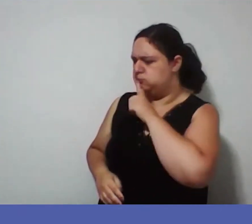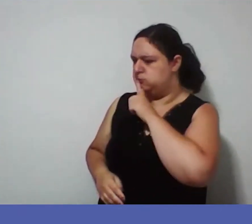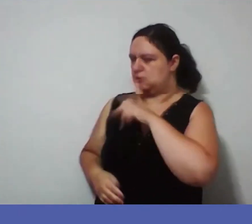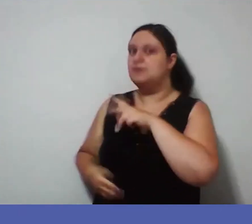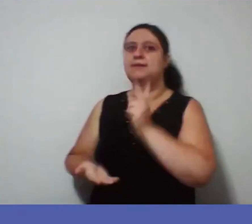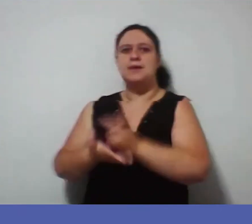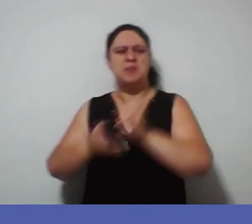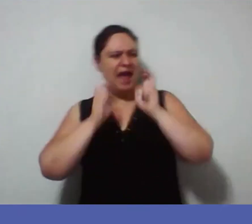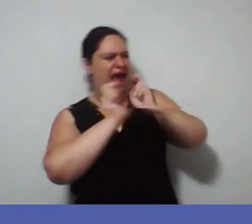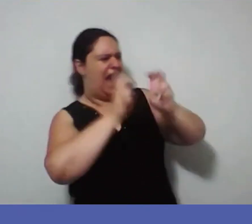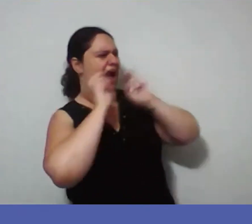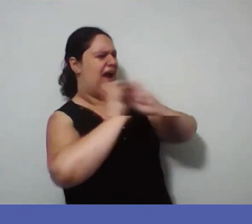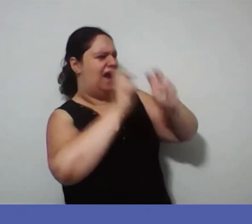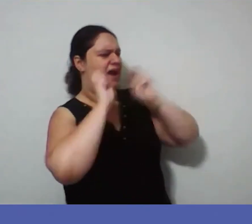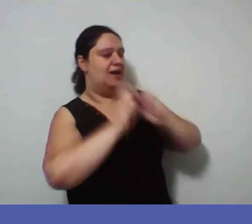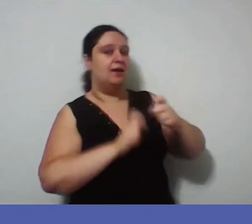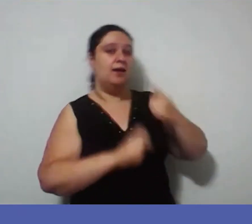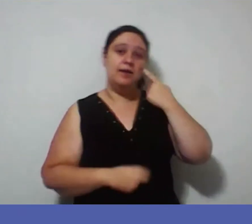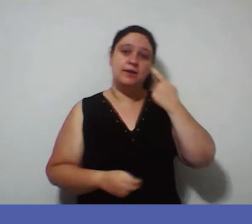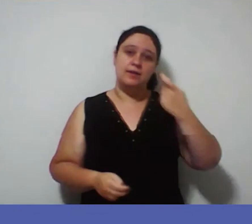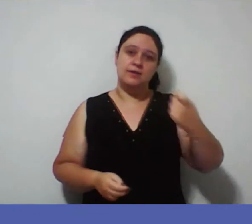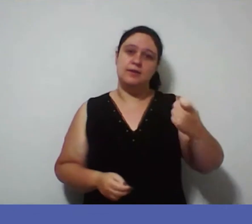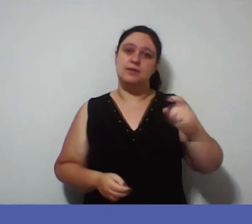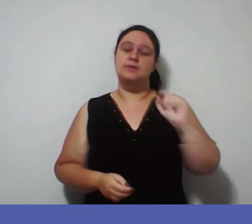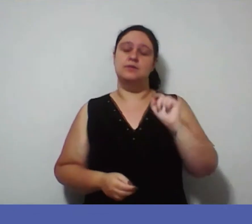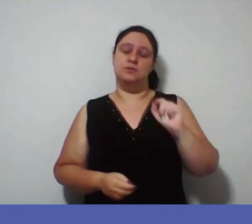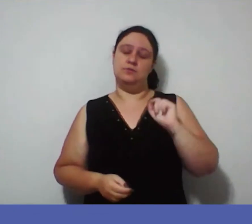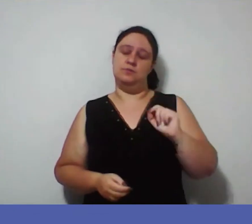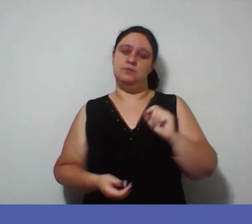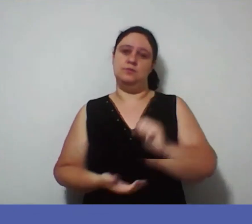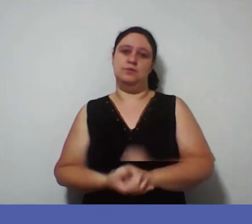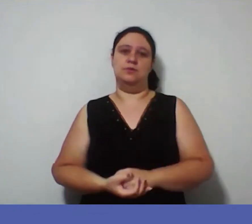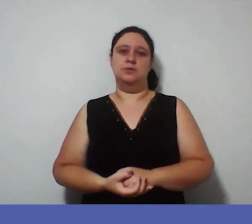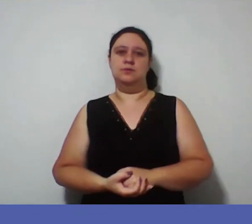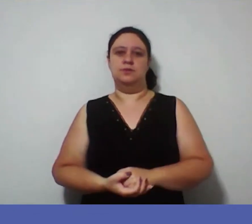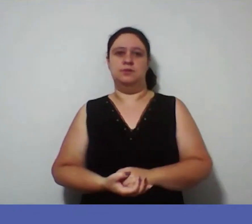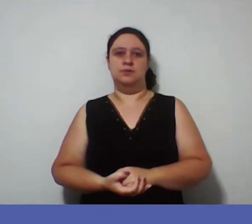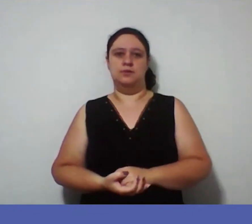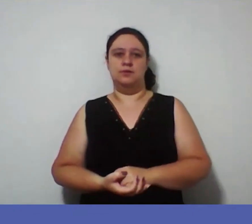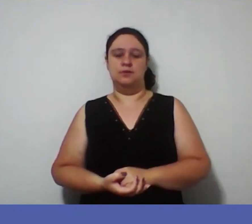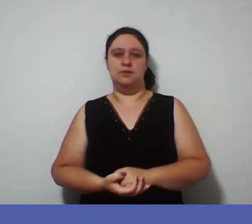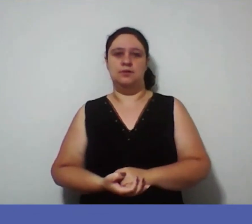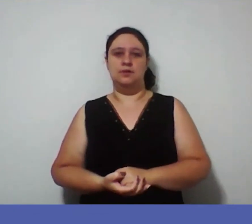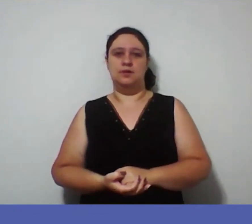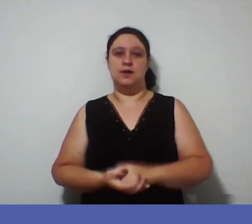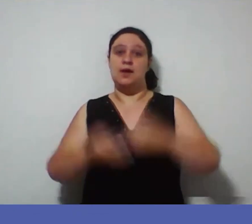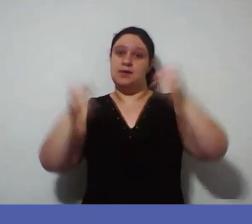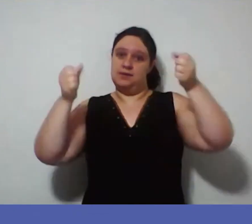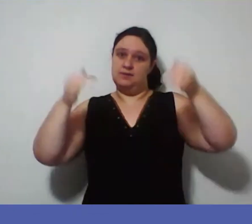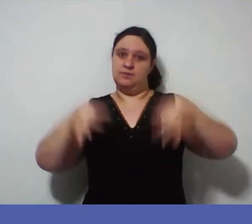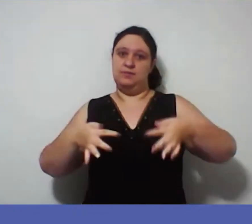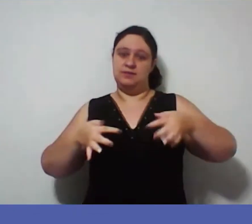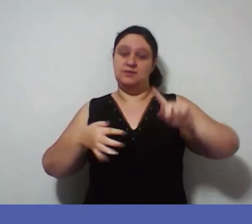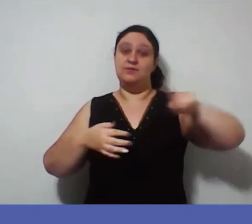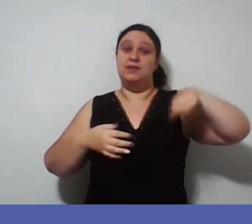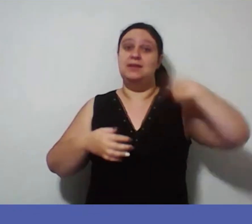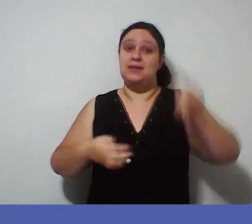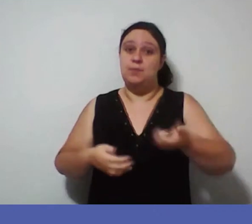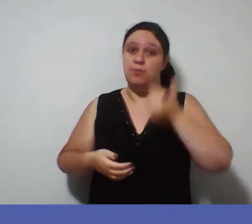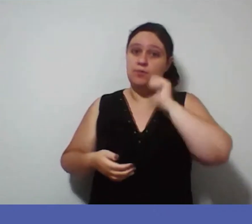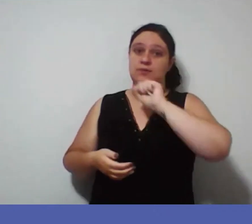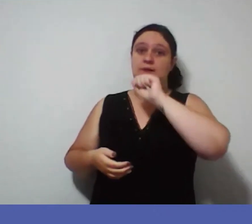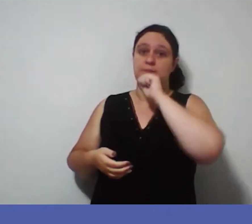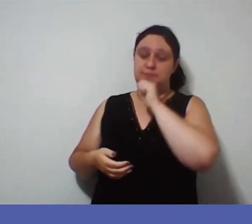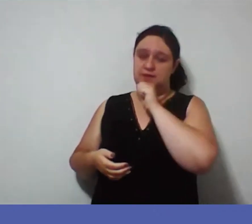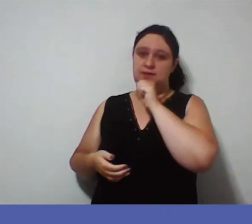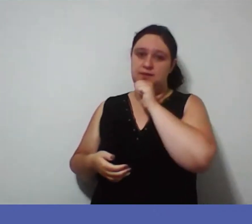É muito interessante, irmãos, que esse relato venha logo depois da mãe de Tiago e de João ter pedido para